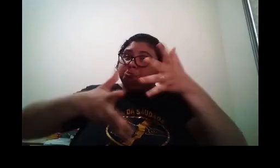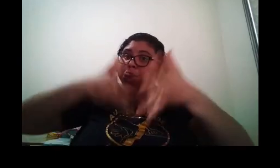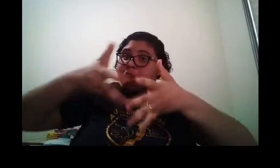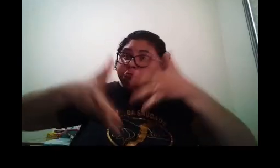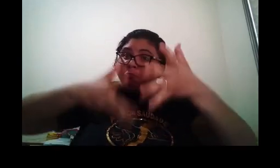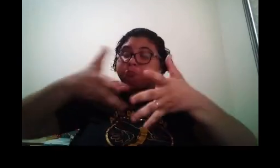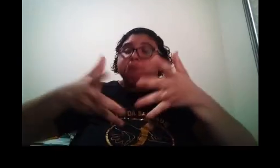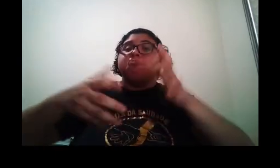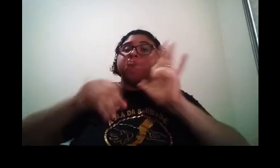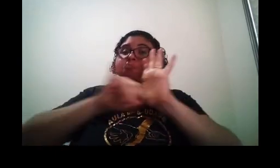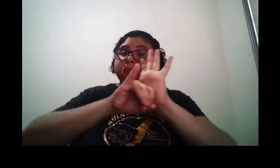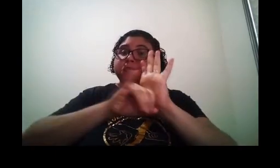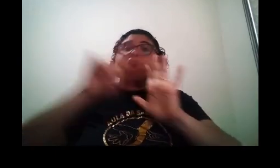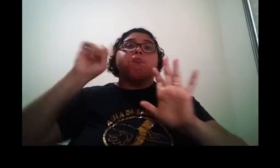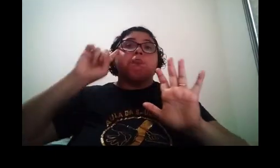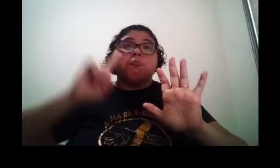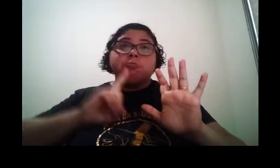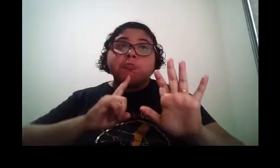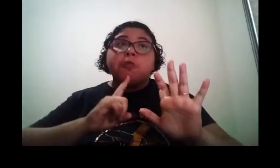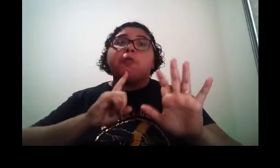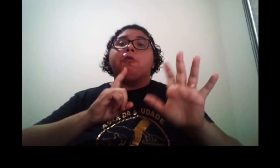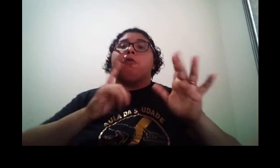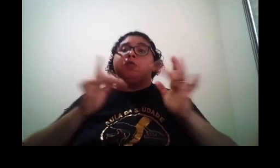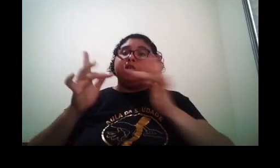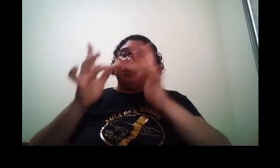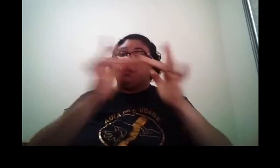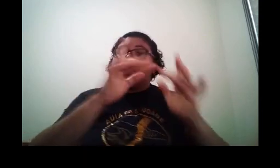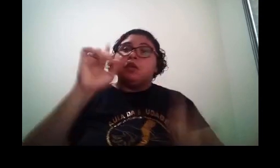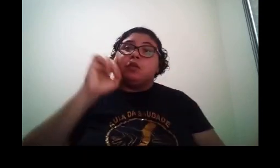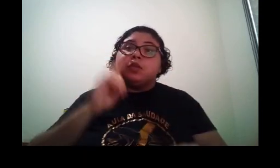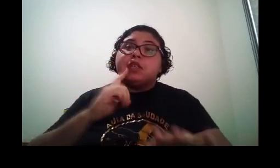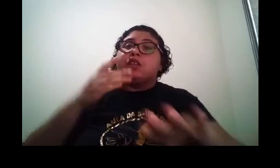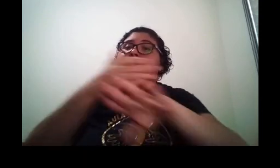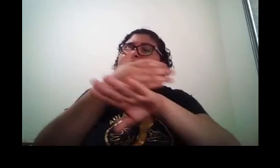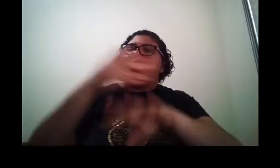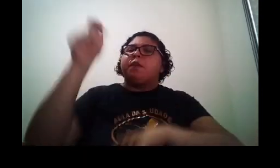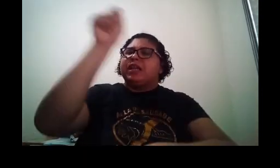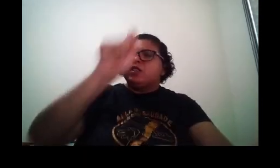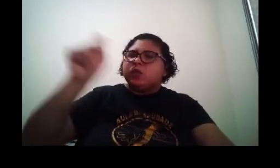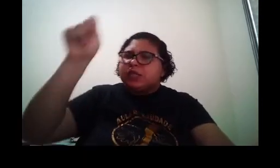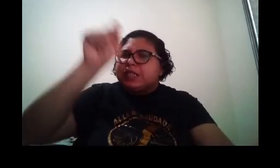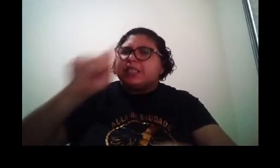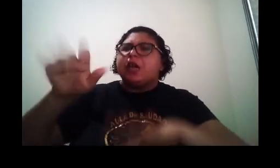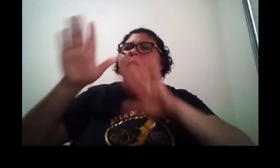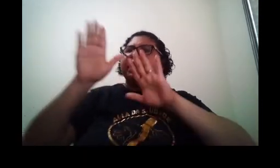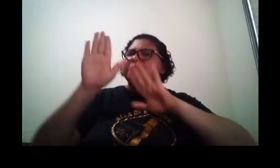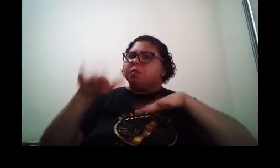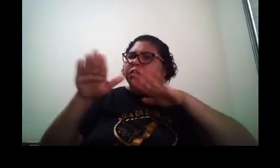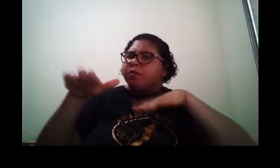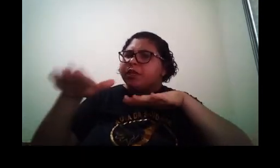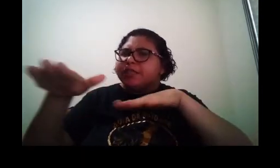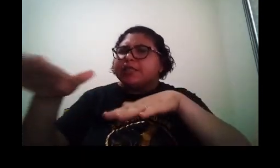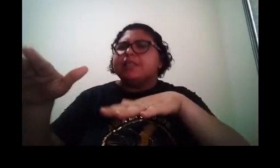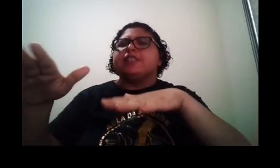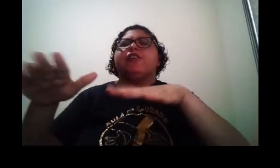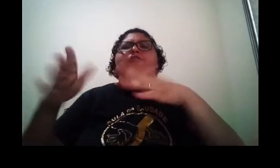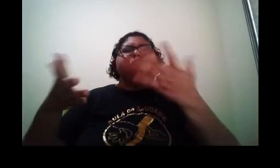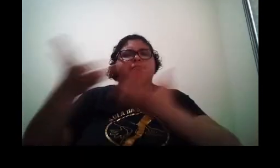enquanto surdo, tem contato com a comunidade, participa de associações, é militante, né? Tá ali presente com a